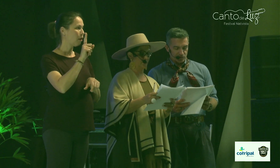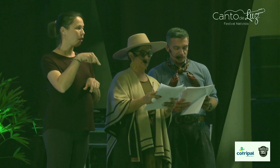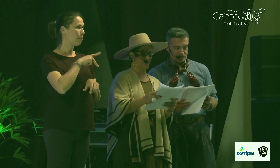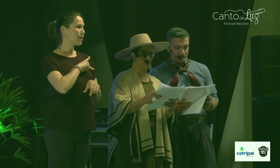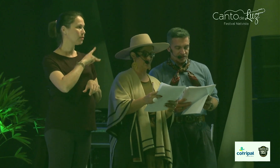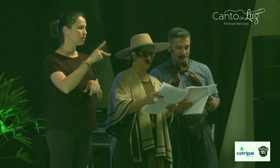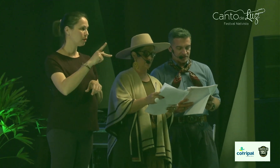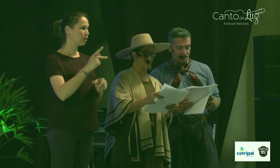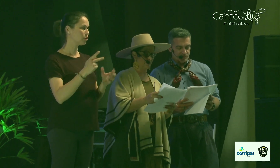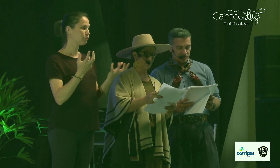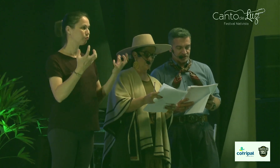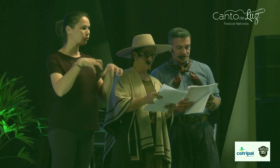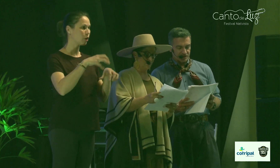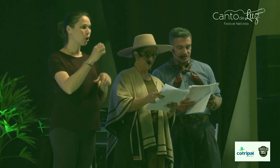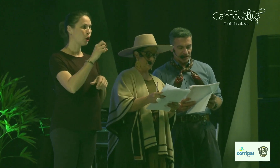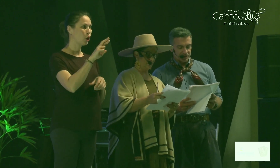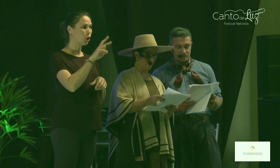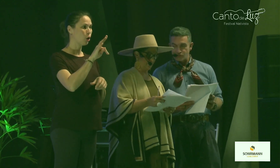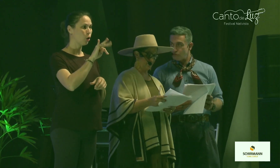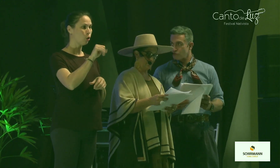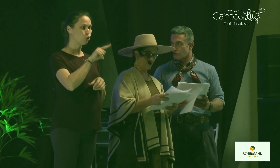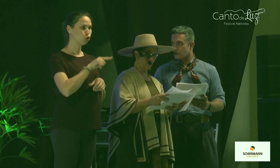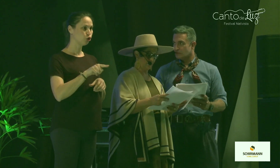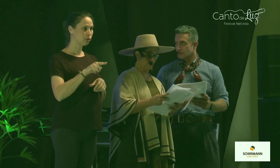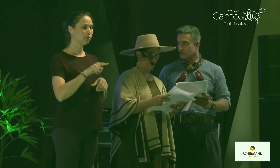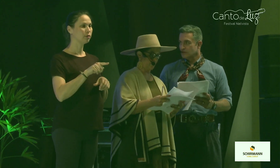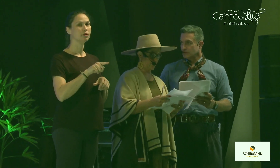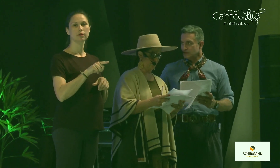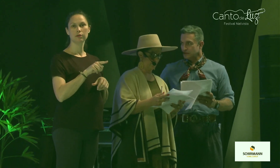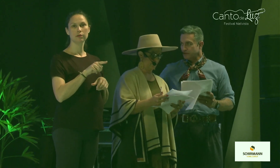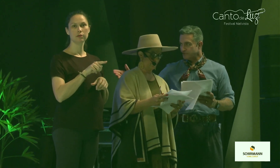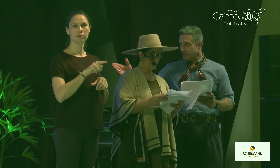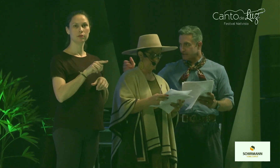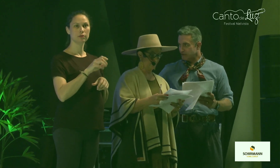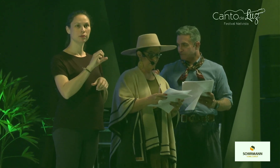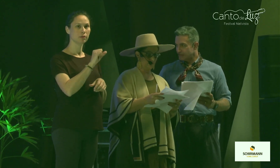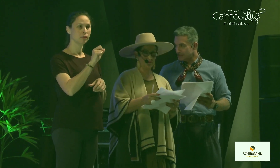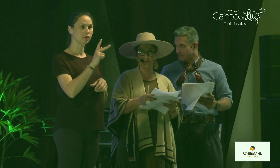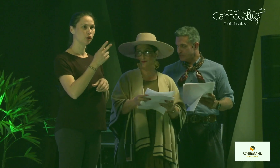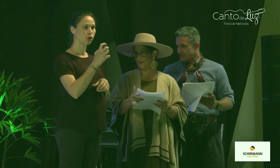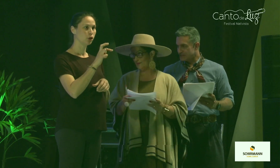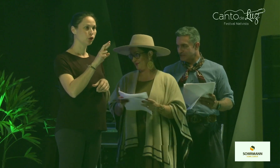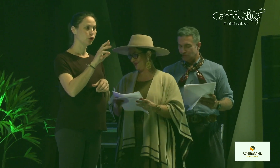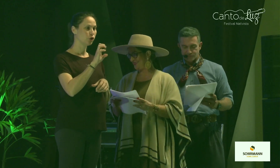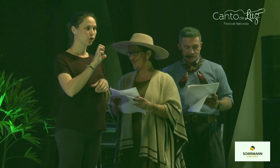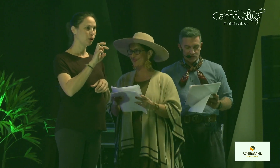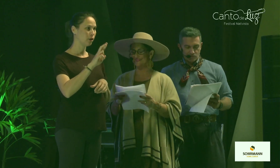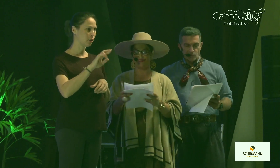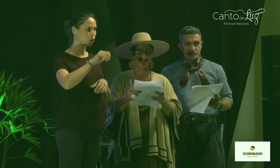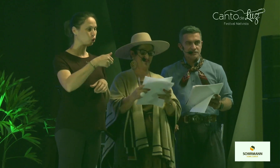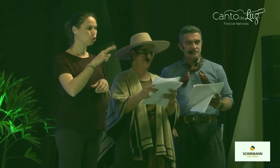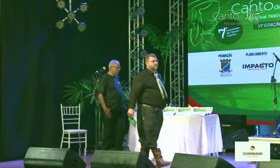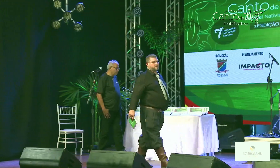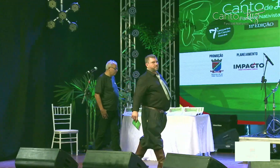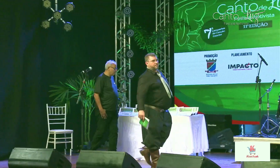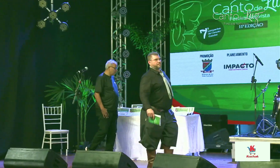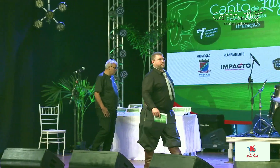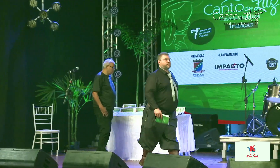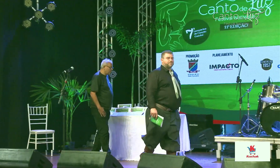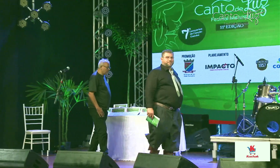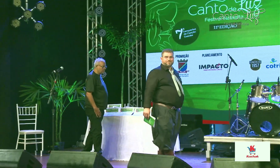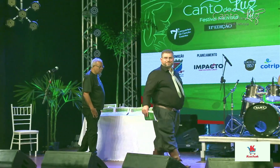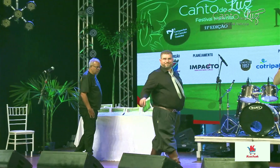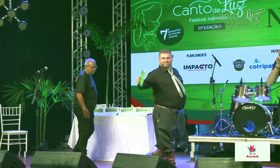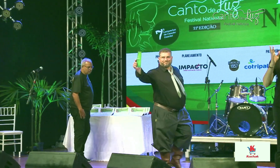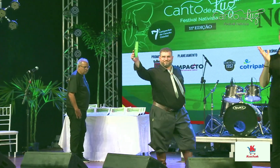senhor Ortiz Ibortiz Scherer Jr. Ele vai ficar aqui para fazer a premiação. O Ortiz, eu peço uma salva